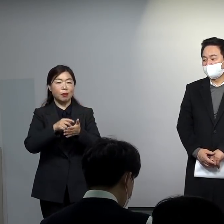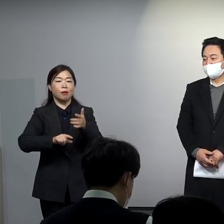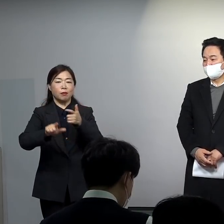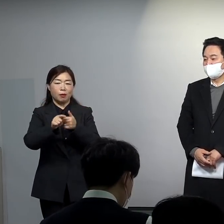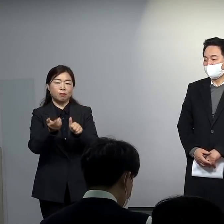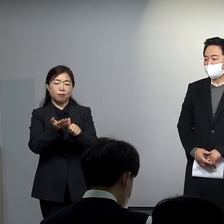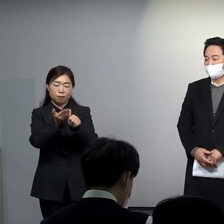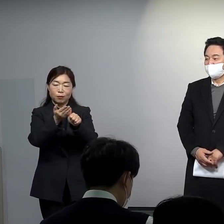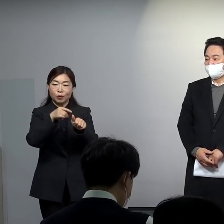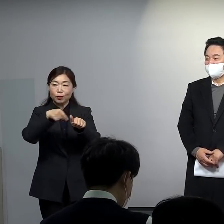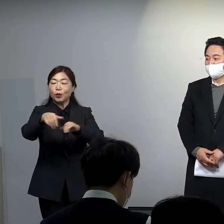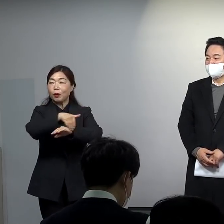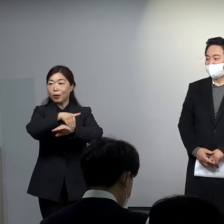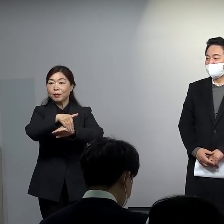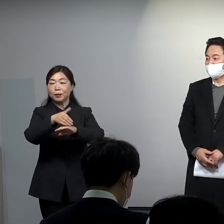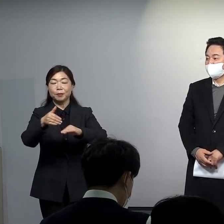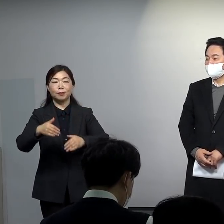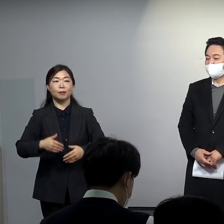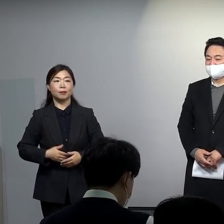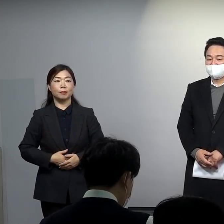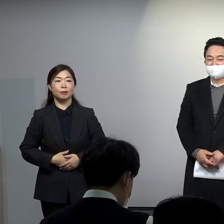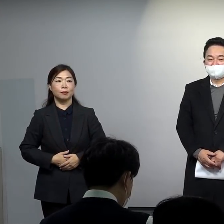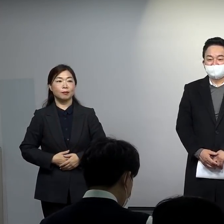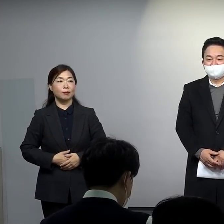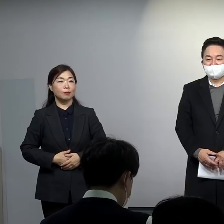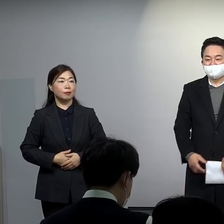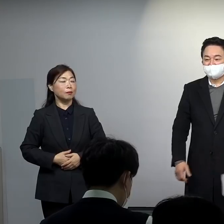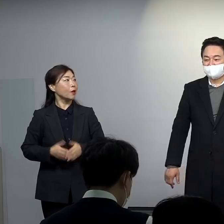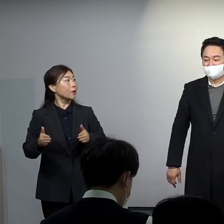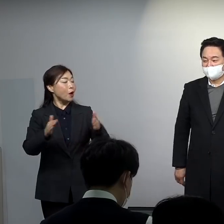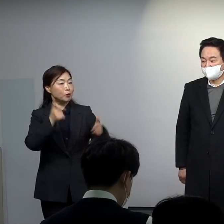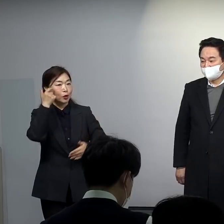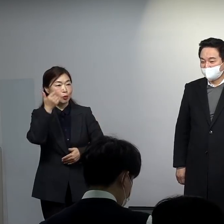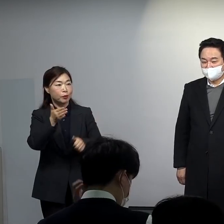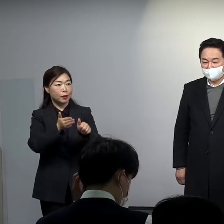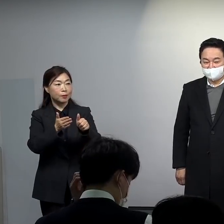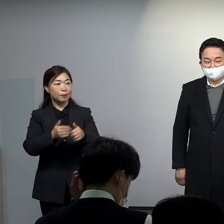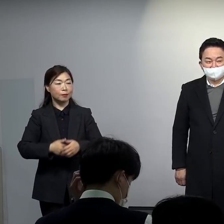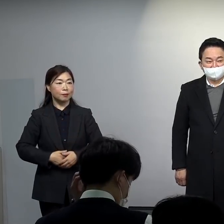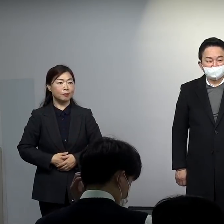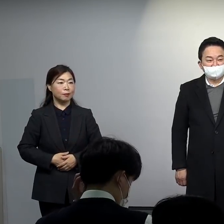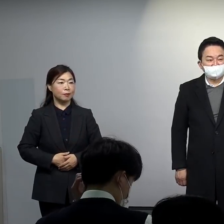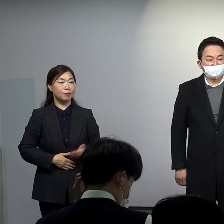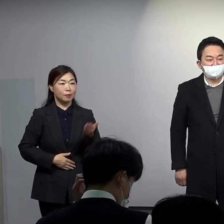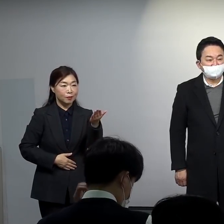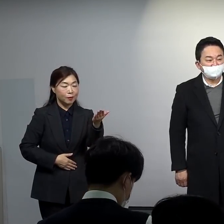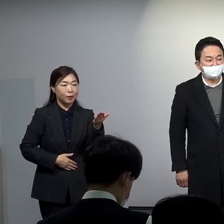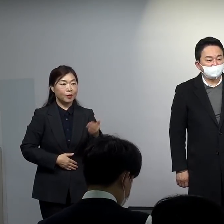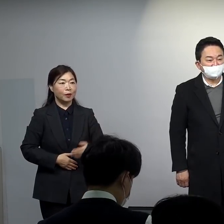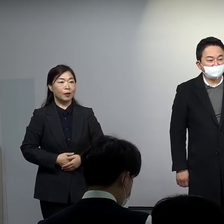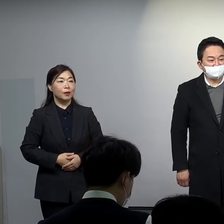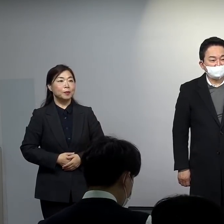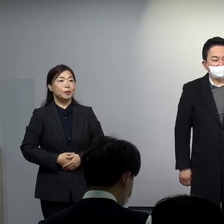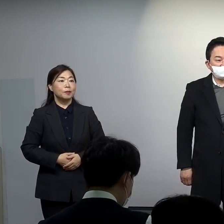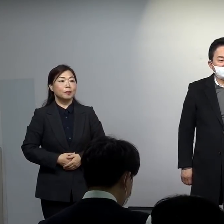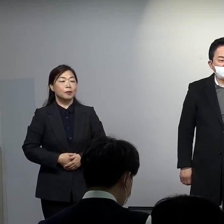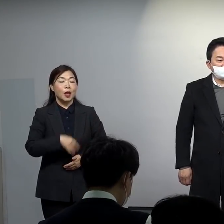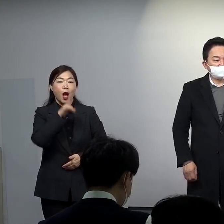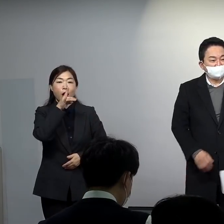하겠다 이런 말씀입니다. 네, 네 다음 질문 받겠습니다. 네, 통일부